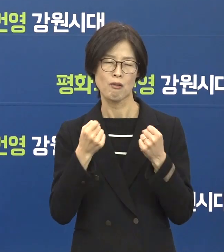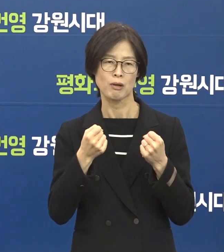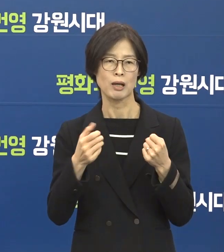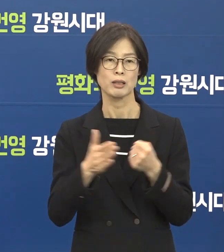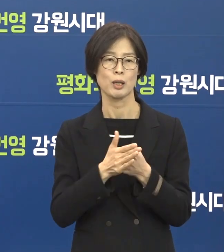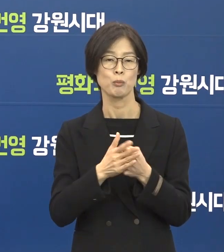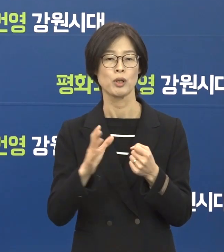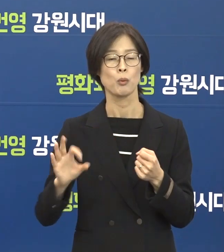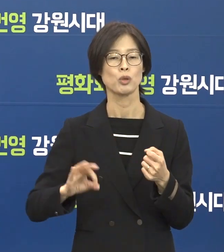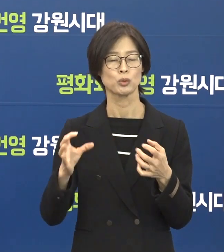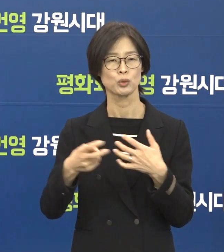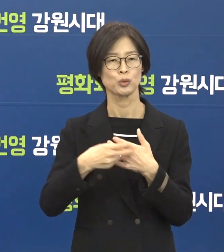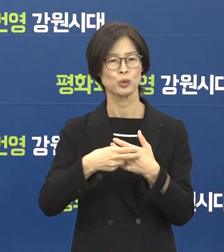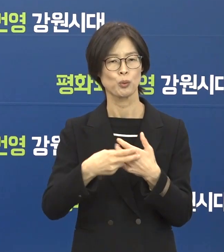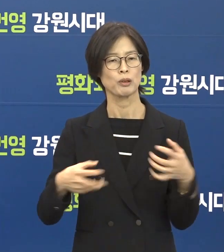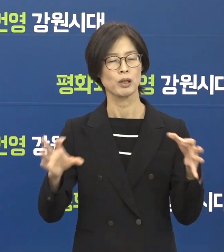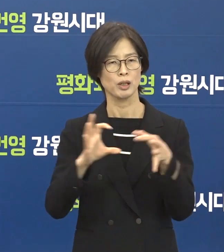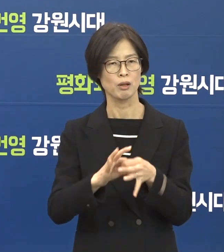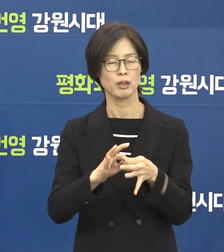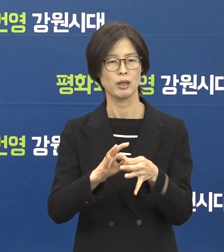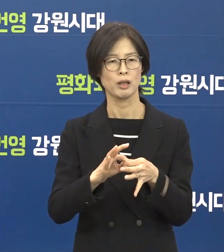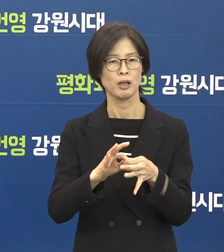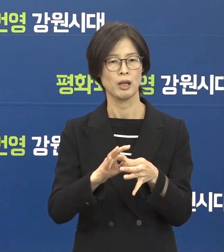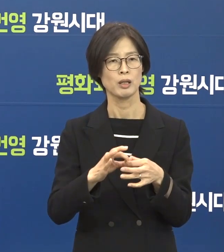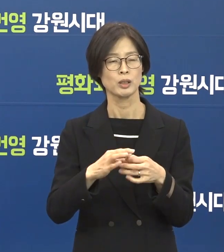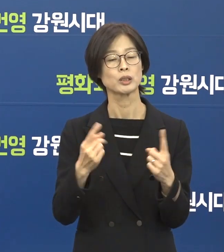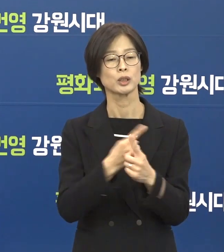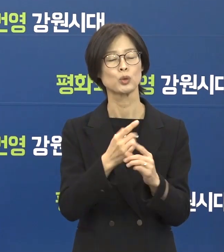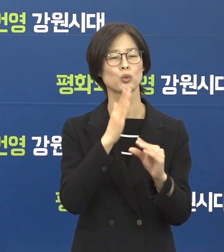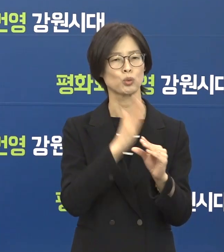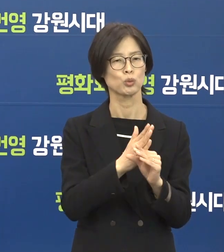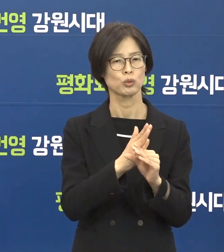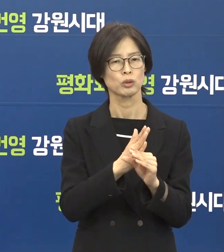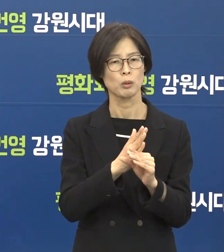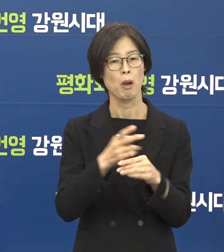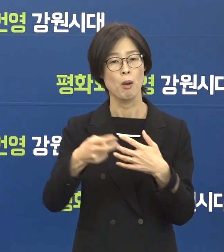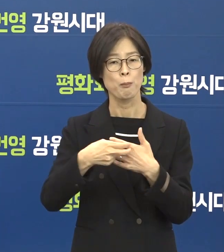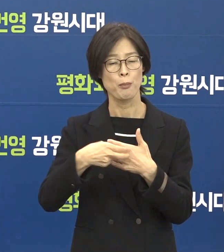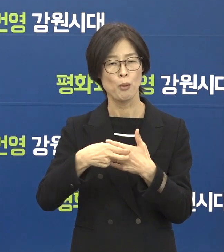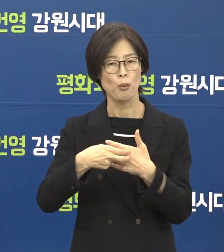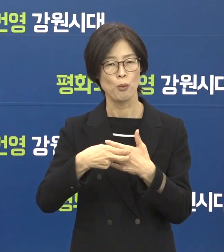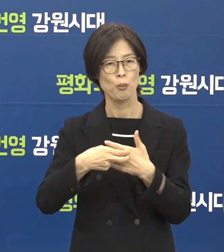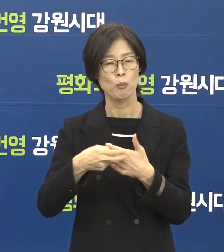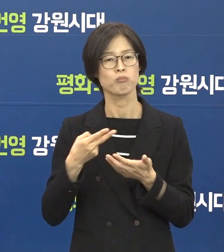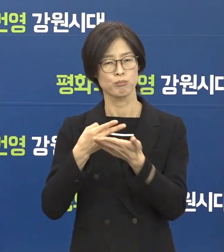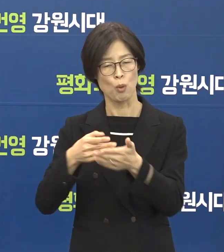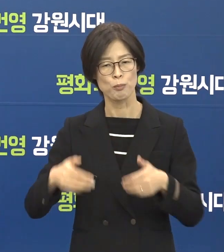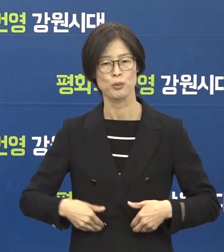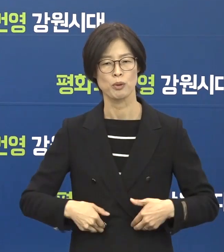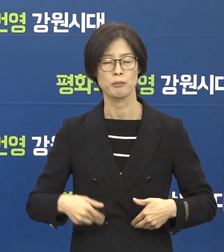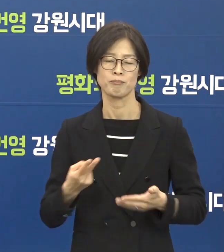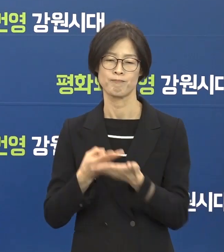중이며, 병원 치료가 필요할 경우 즉시 전담병원으로 전원 조치할 계획입니다.